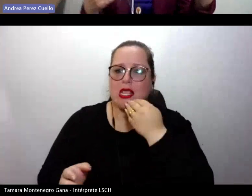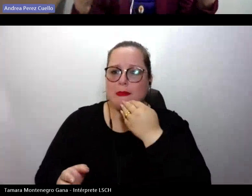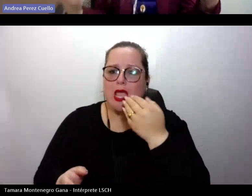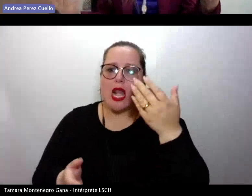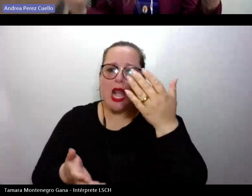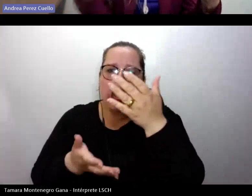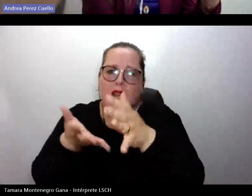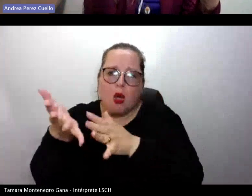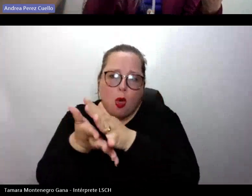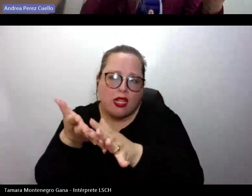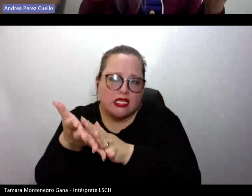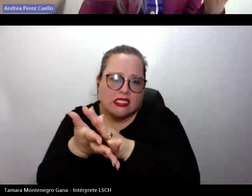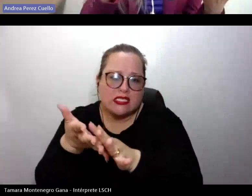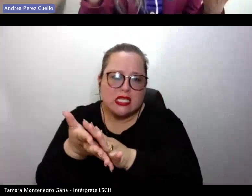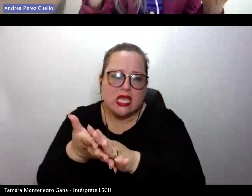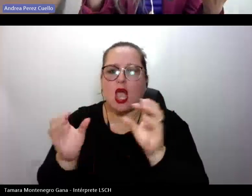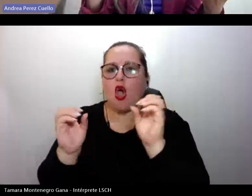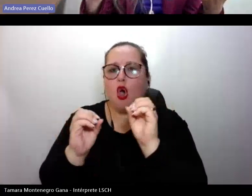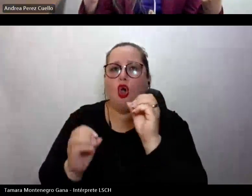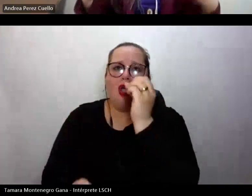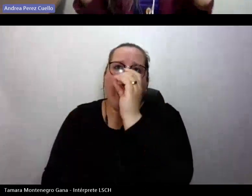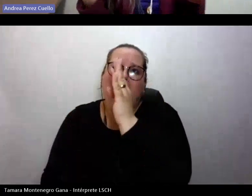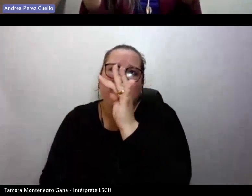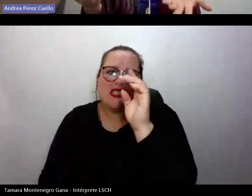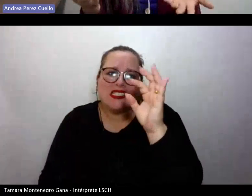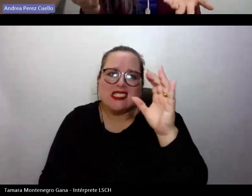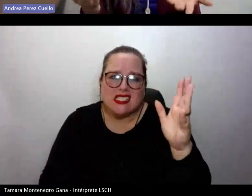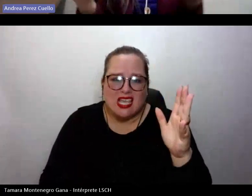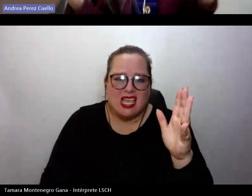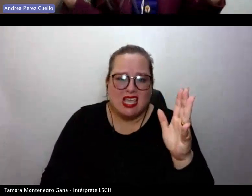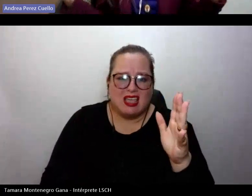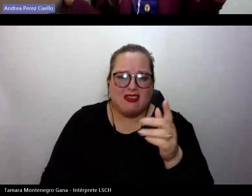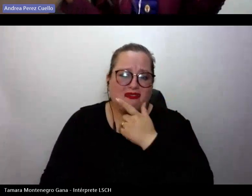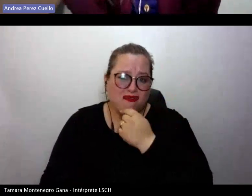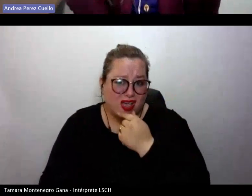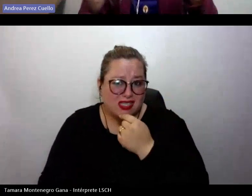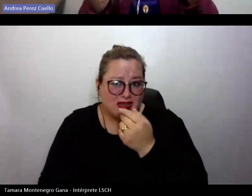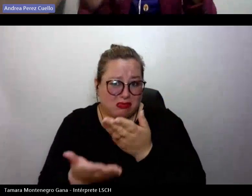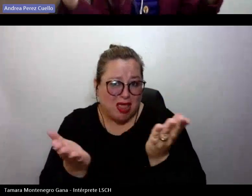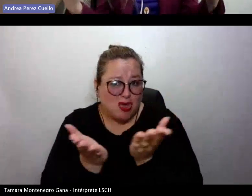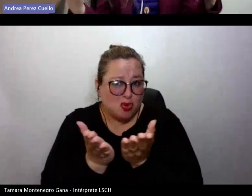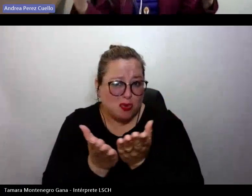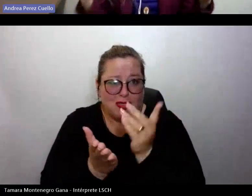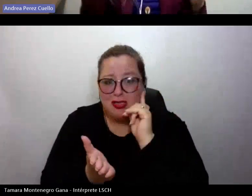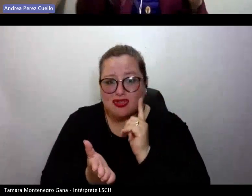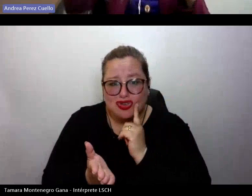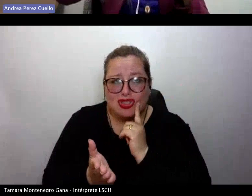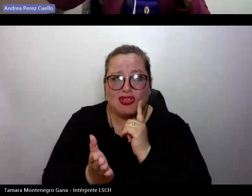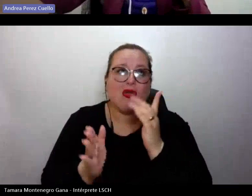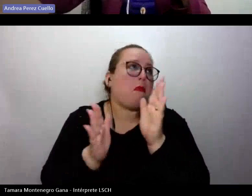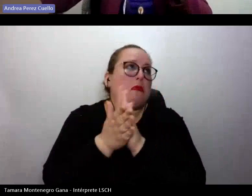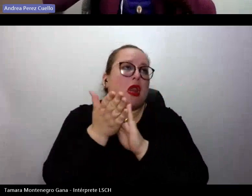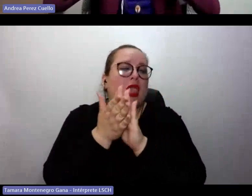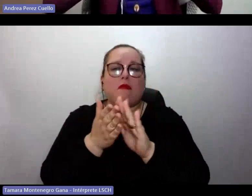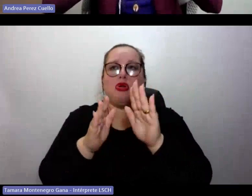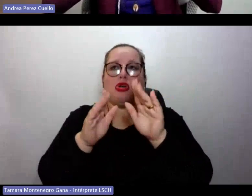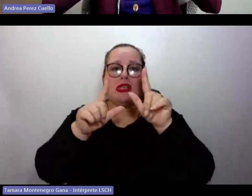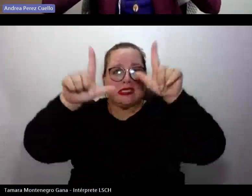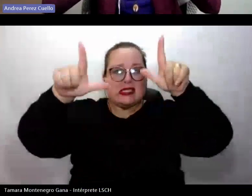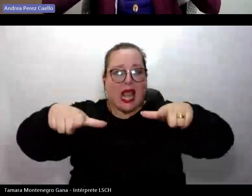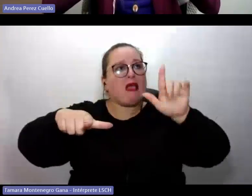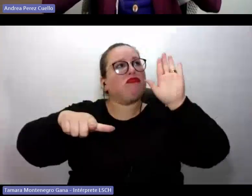de señas o al dactilológico? ¿Es conveniente ir poniendo en la sala distintos letreros,